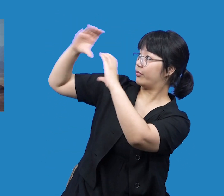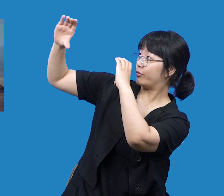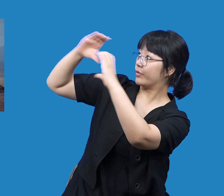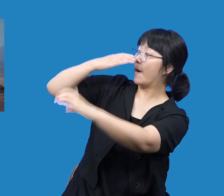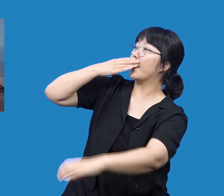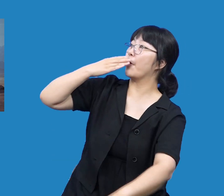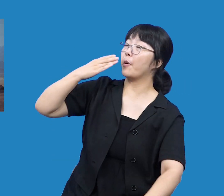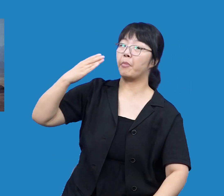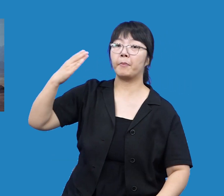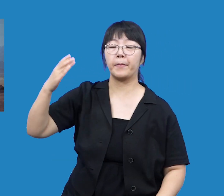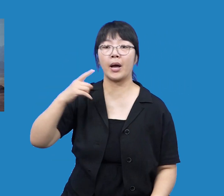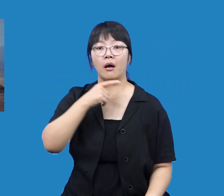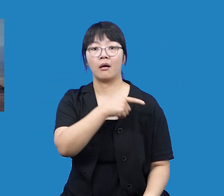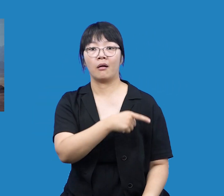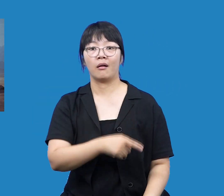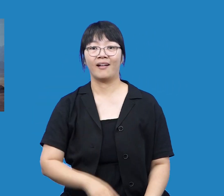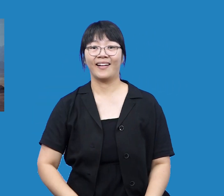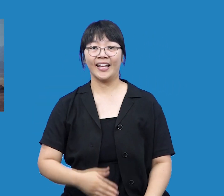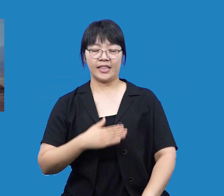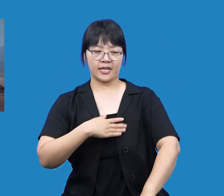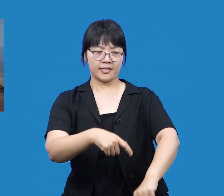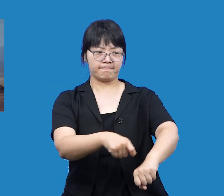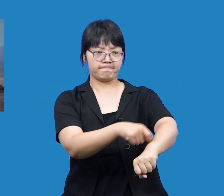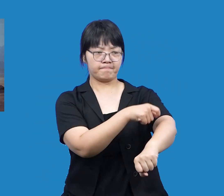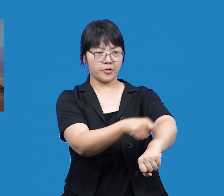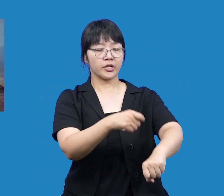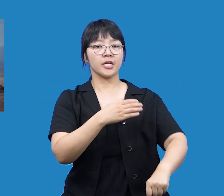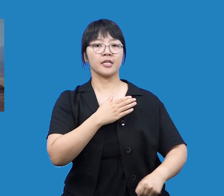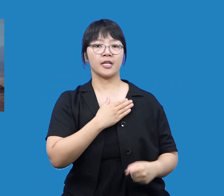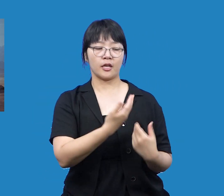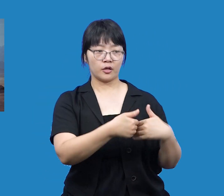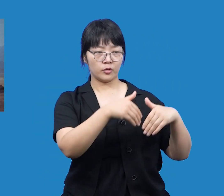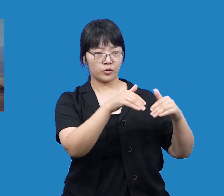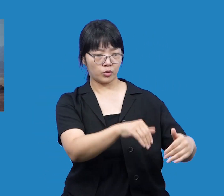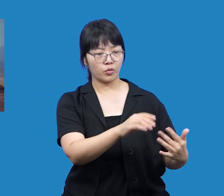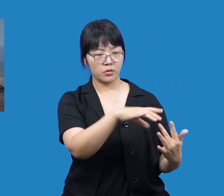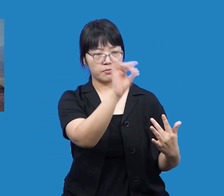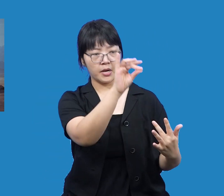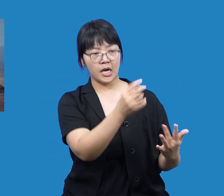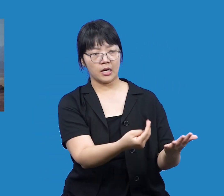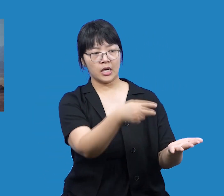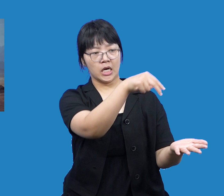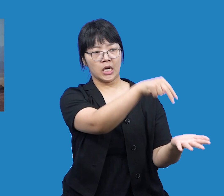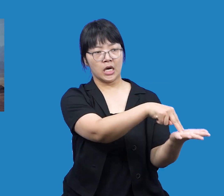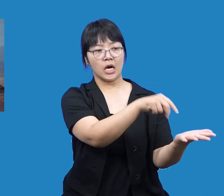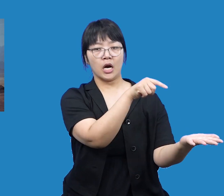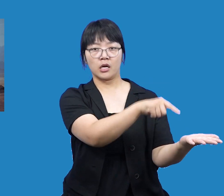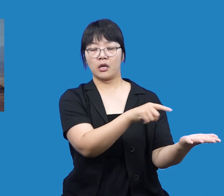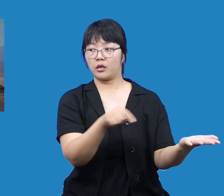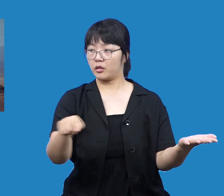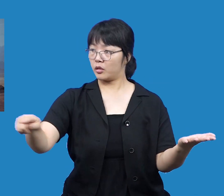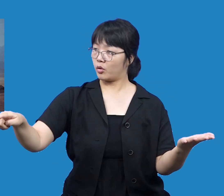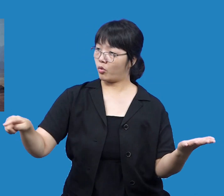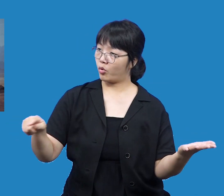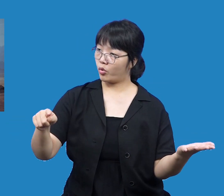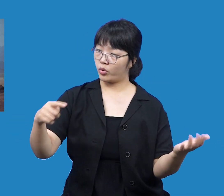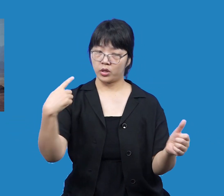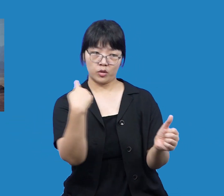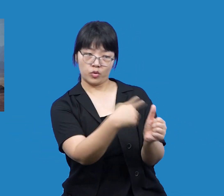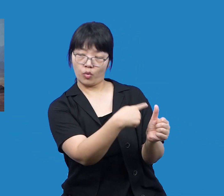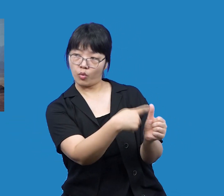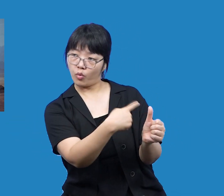존재이다. 이렇게 내가 특별한 나의 쓰임을 위해서 선택한 모세를 너희는